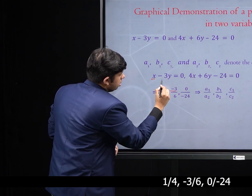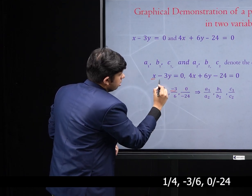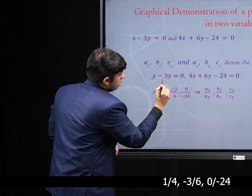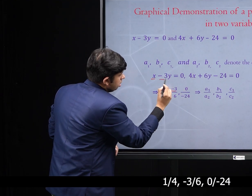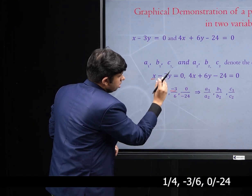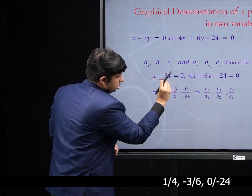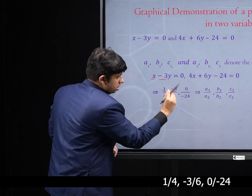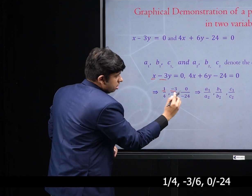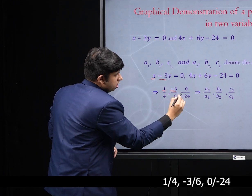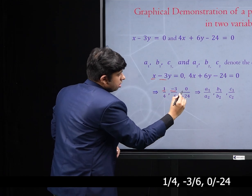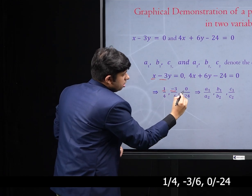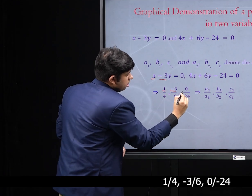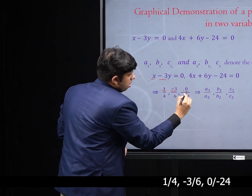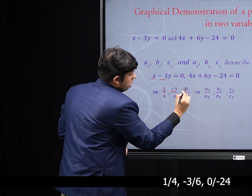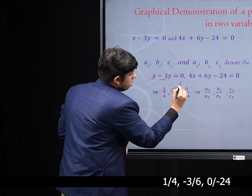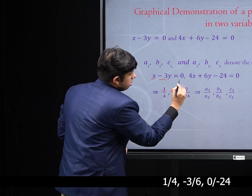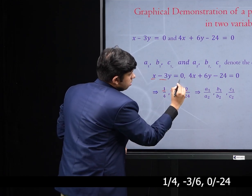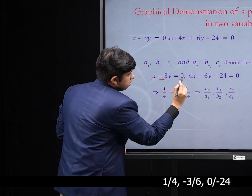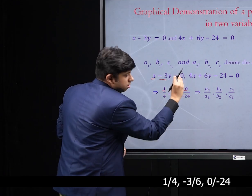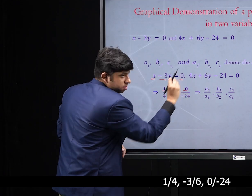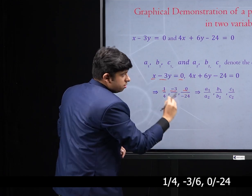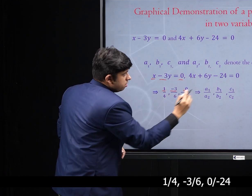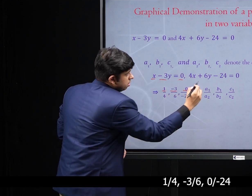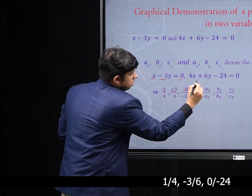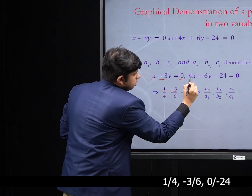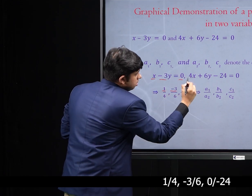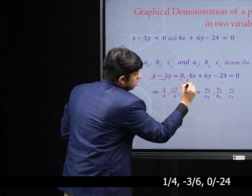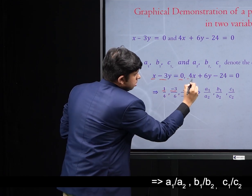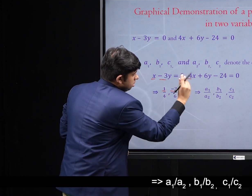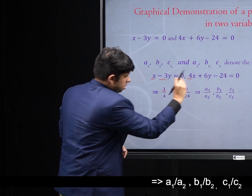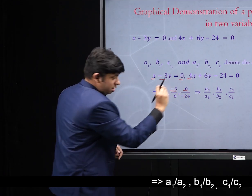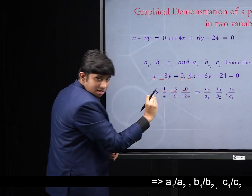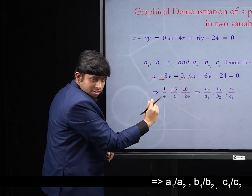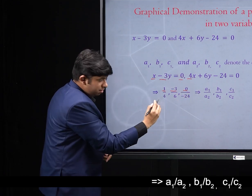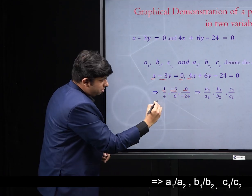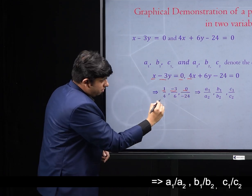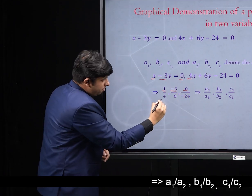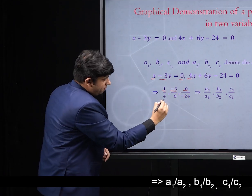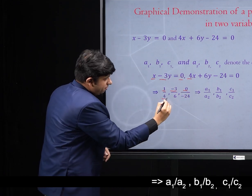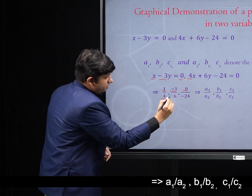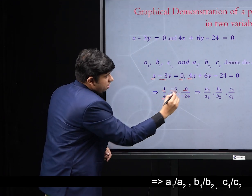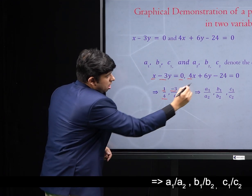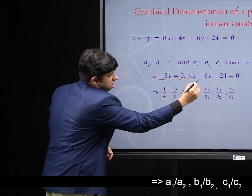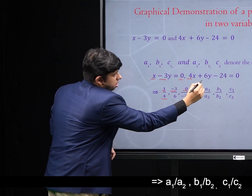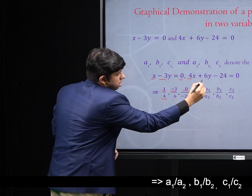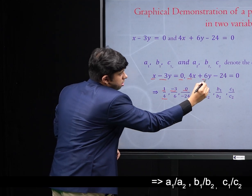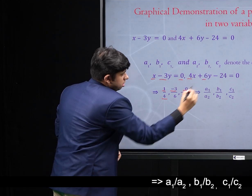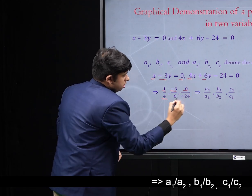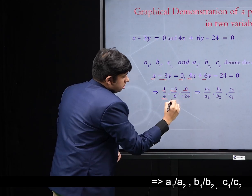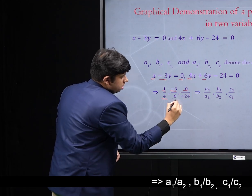-3 ಡಿವೈಡೆಡ್ ಬೈ 6, 0 ಡಿವೈಡೆಡ್ ಬೈ -24 ಸಮನಾಗಿದೆ A1 ಡಿವೈಡ್ ಬೈ A2,